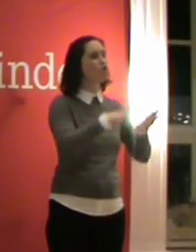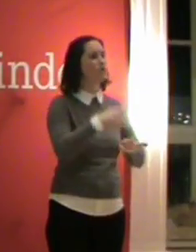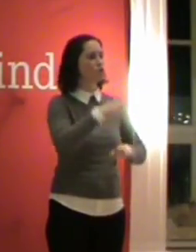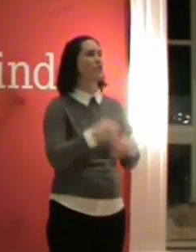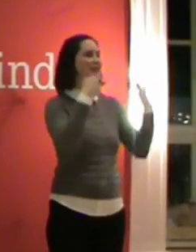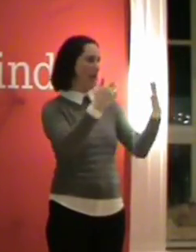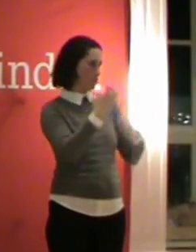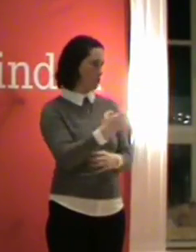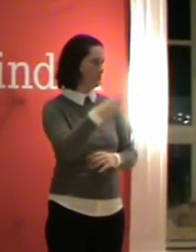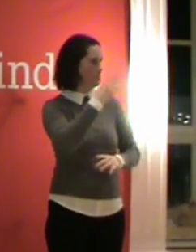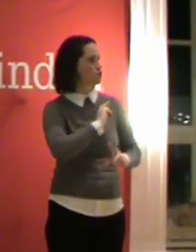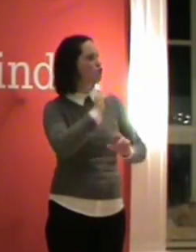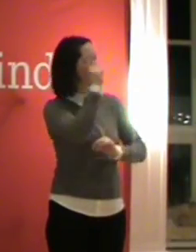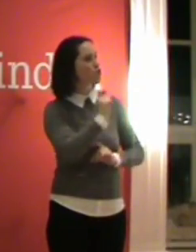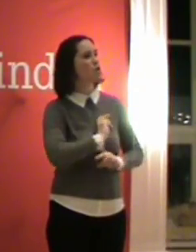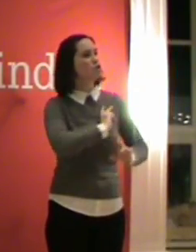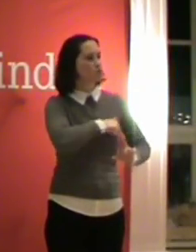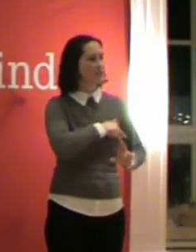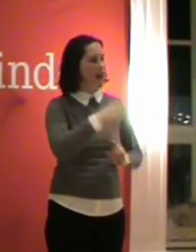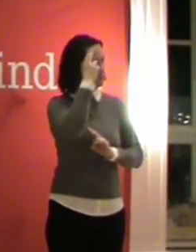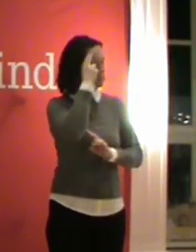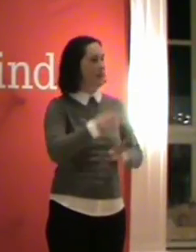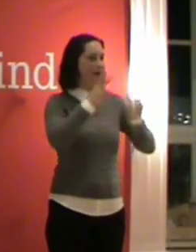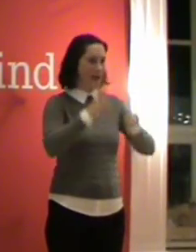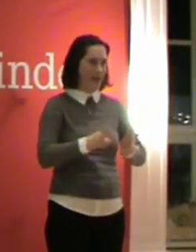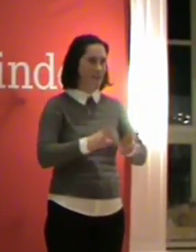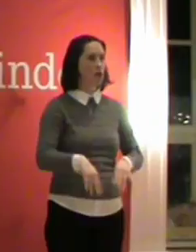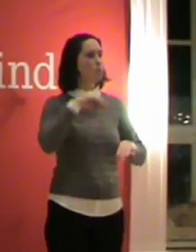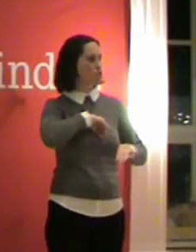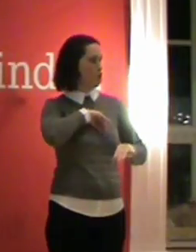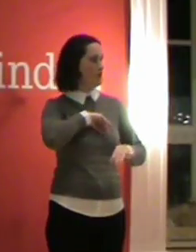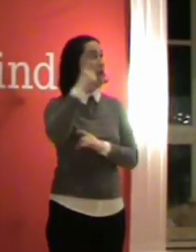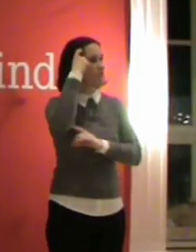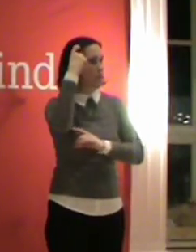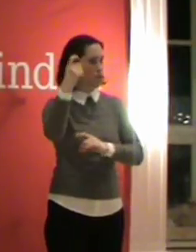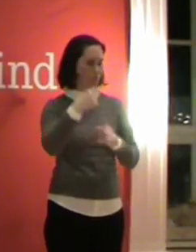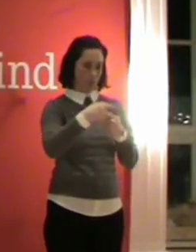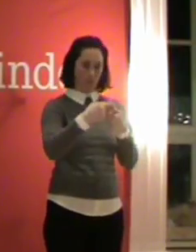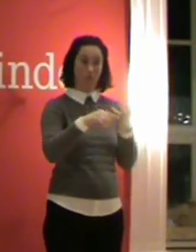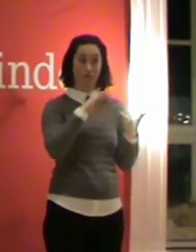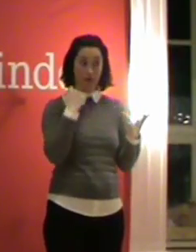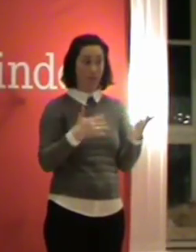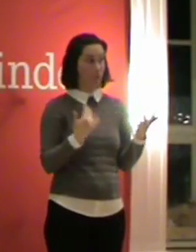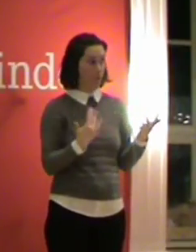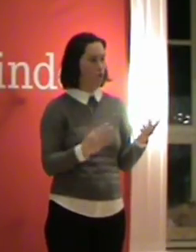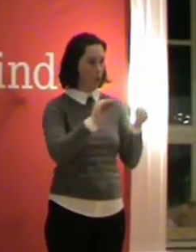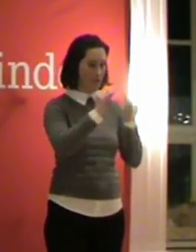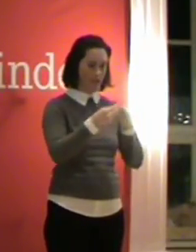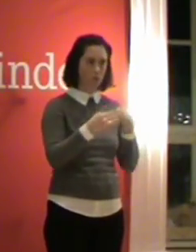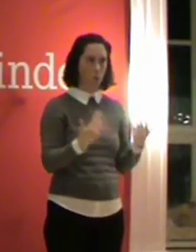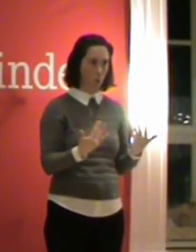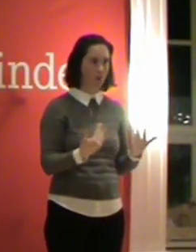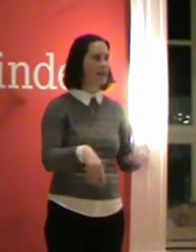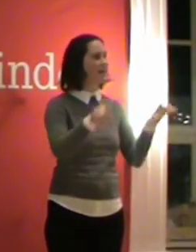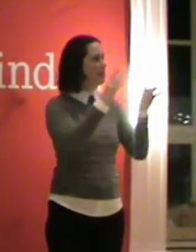1951, er hat studiert Sozialwissenschaften, Recht, Psychologie und Philosophie. Ist ja schon mal eine Ansage, die Kombination.